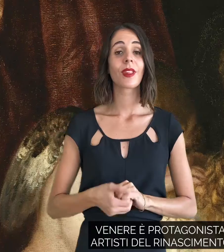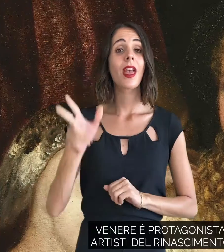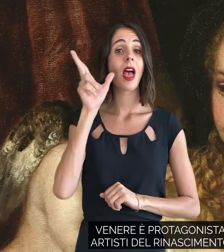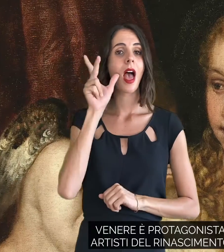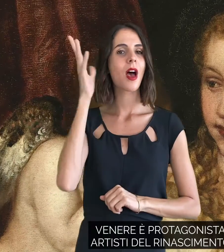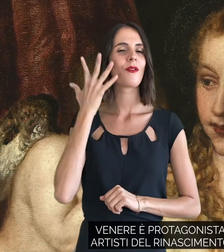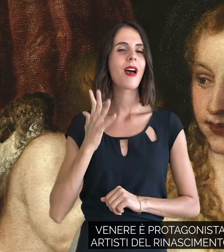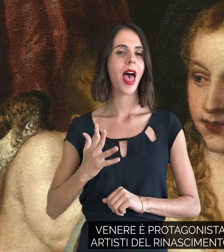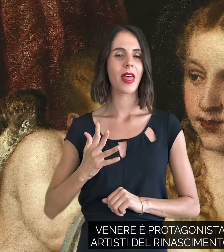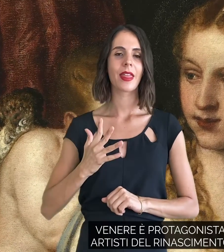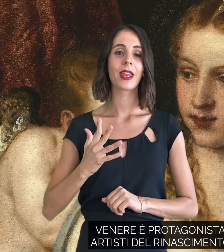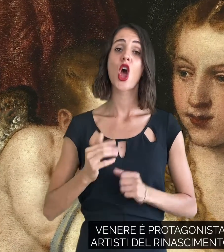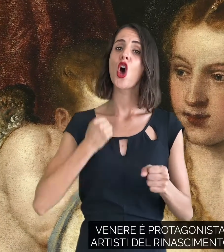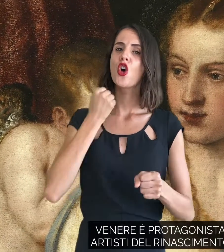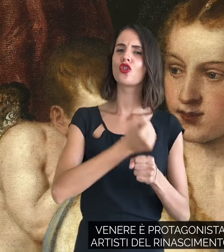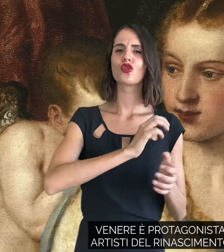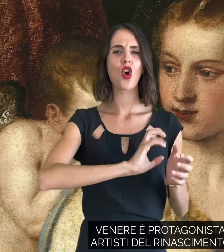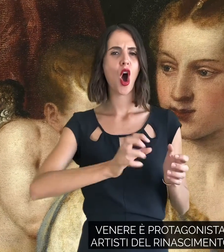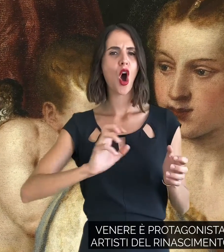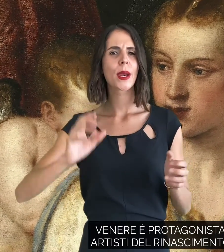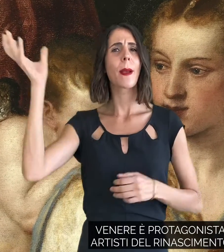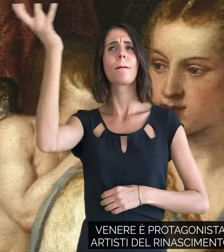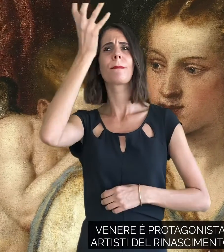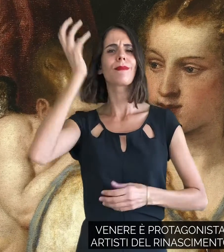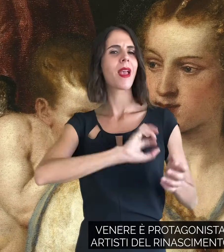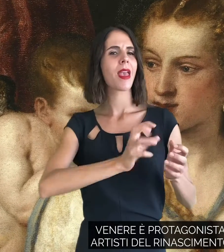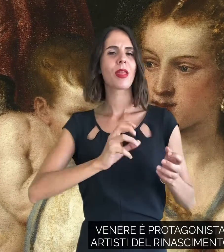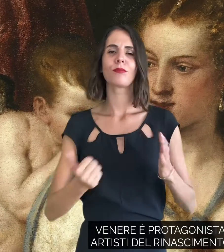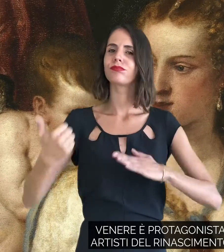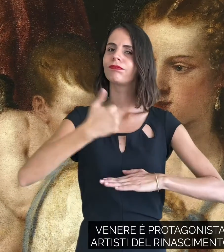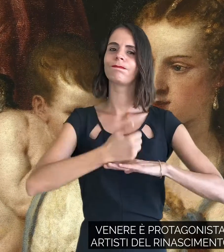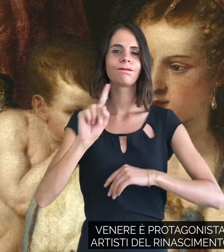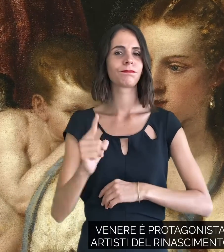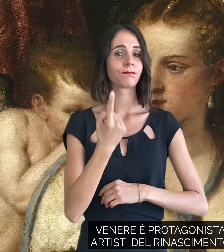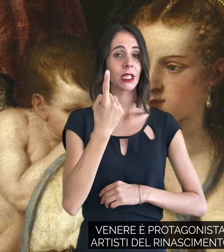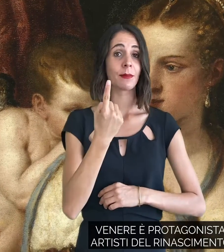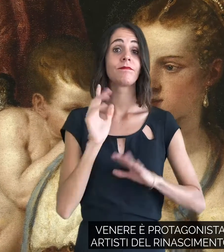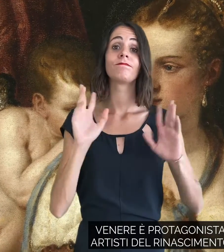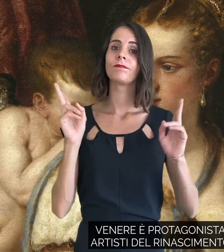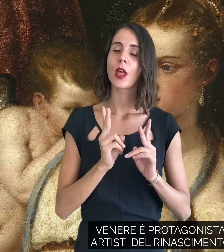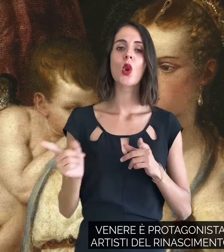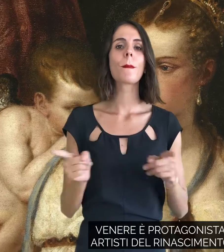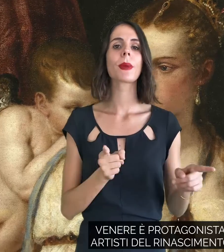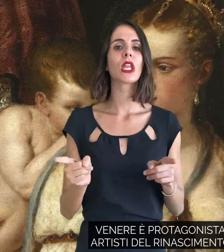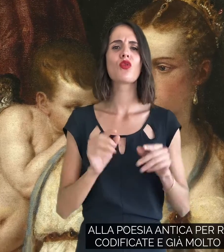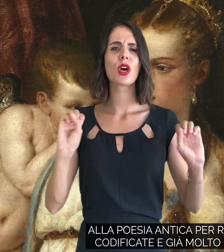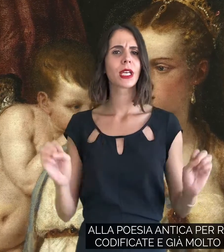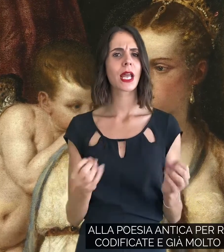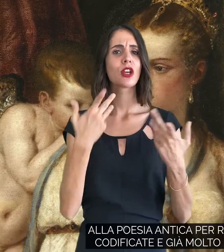Venere è protagonista di storie e di miti, ma gli artisti del Rinascimento non sempre si ispirano alla